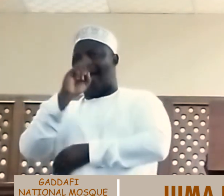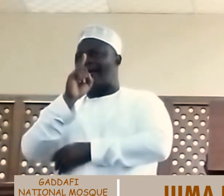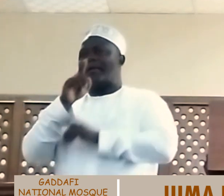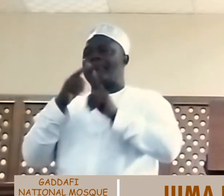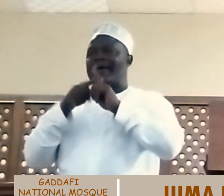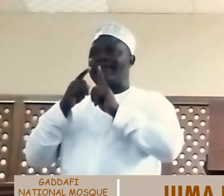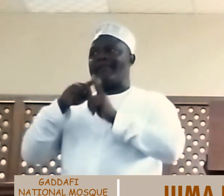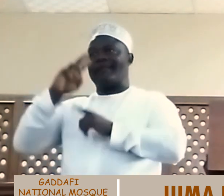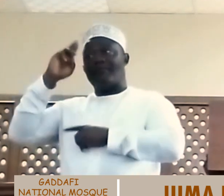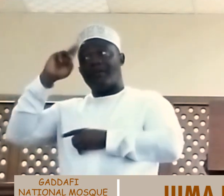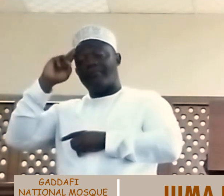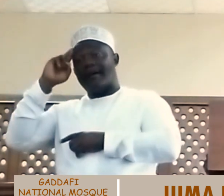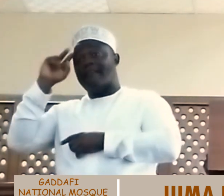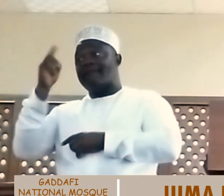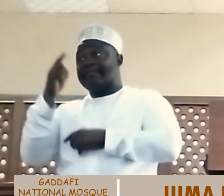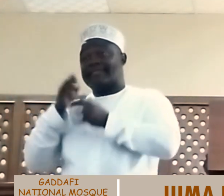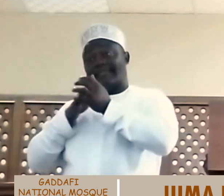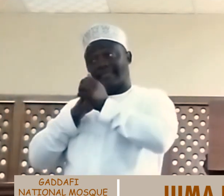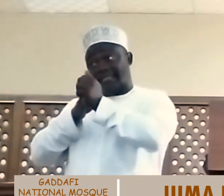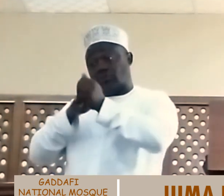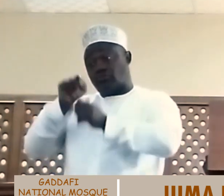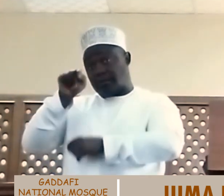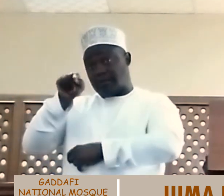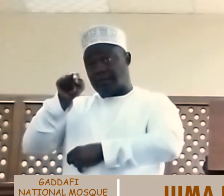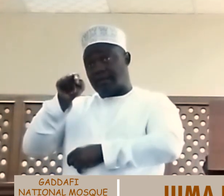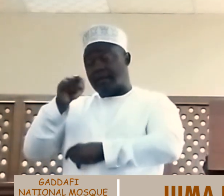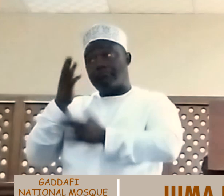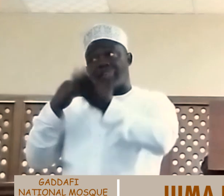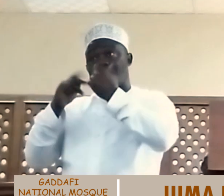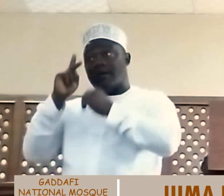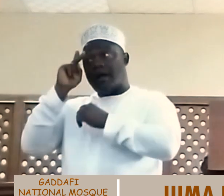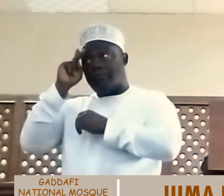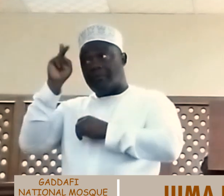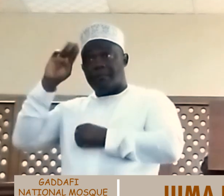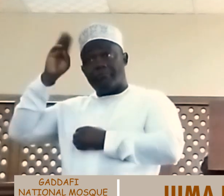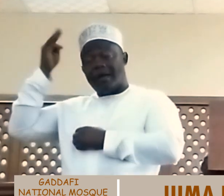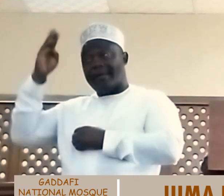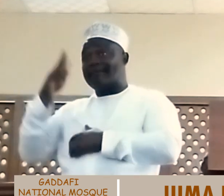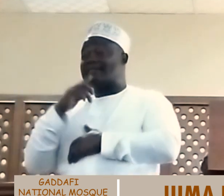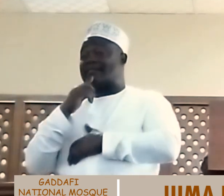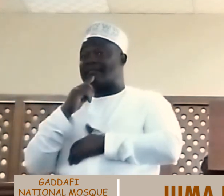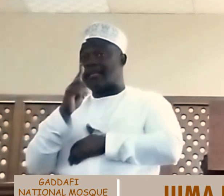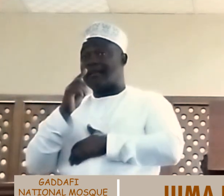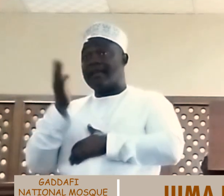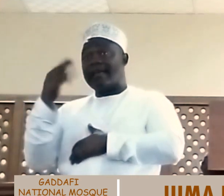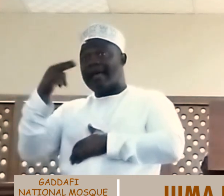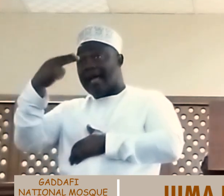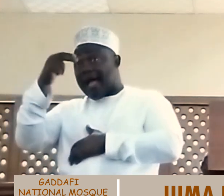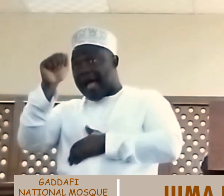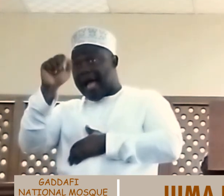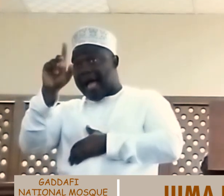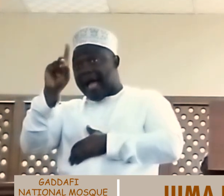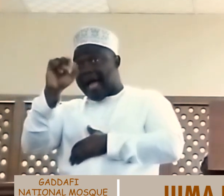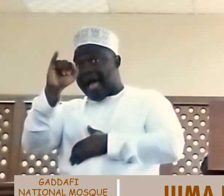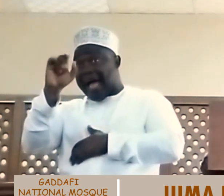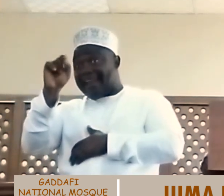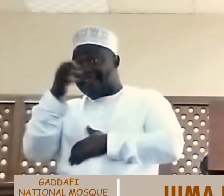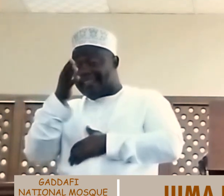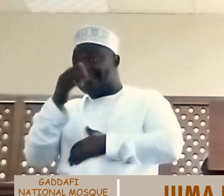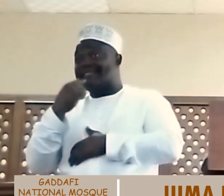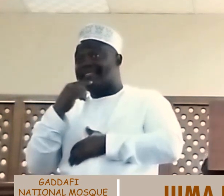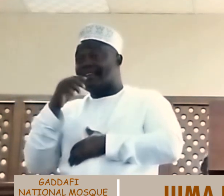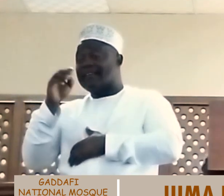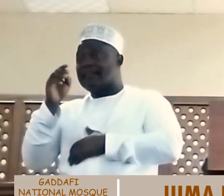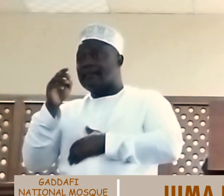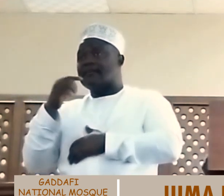yo nga yeekulembedde omusomo. Nabbi bwe yagamba sallallahu alayhi wa sallam ku hadithi enejibwa ku Abi Hurayra, naga